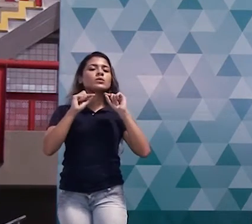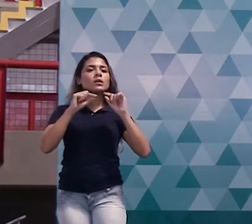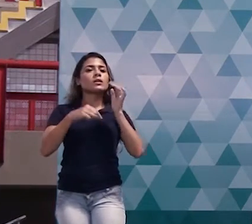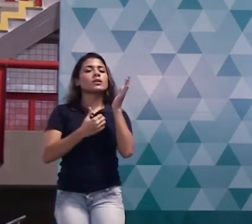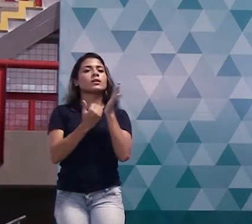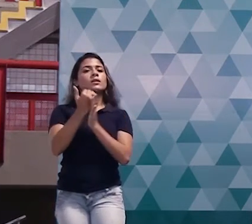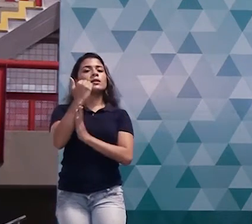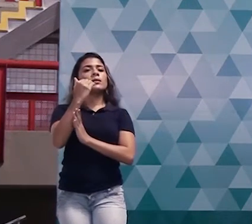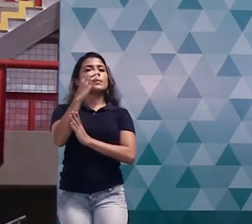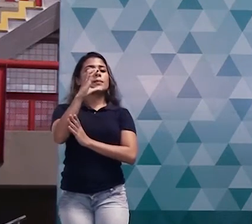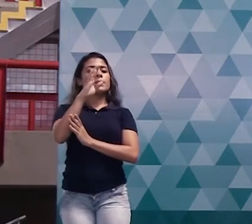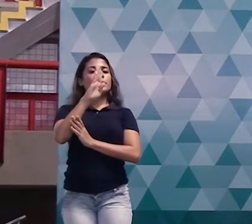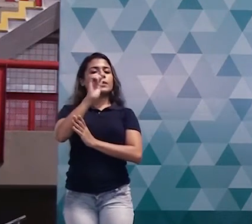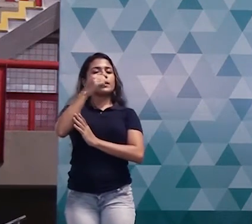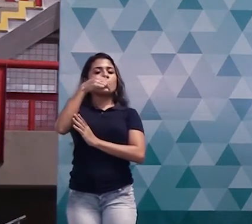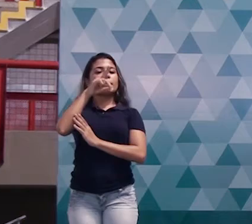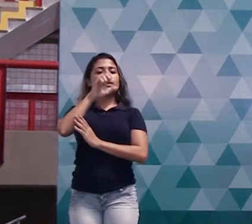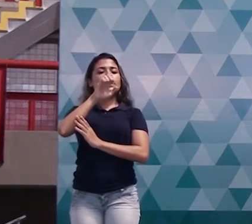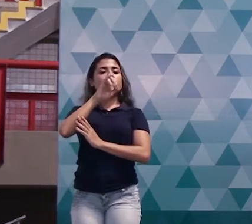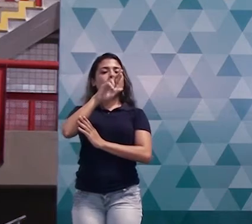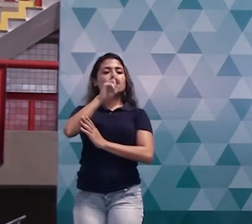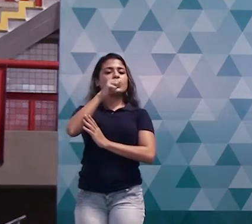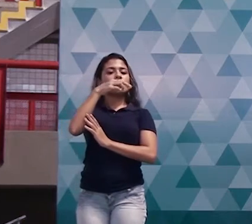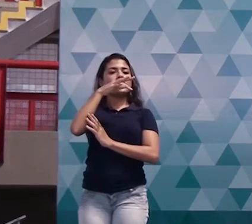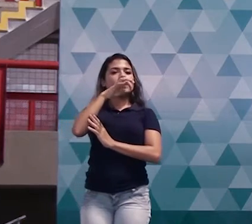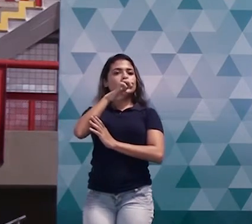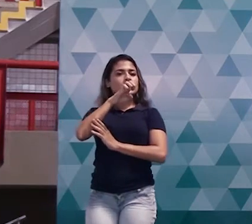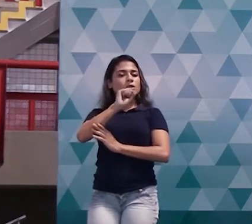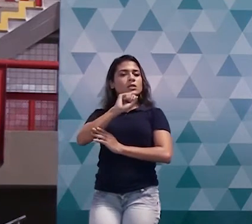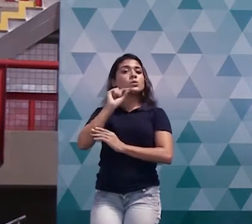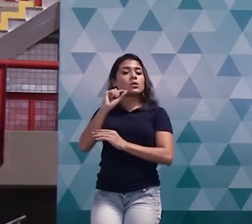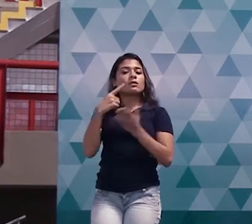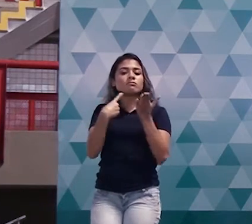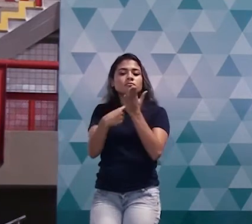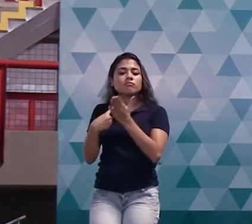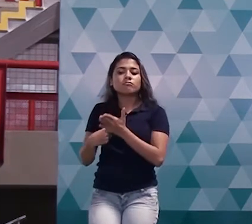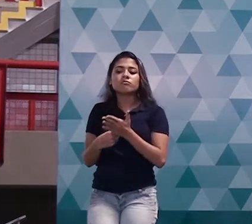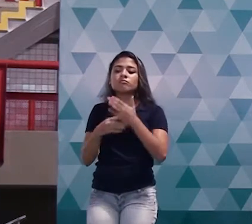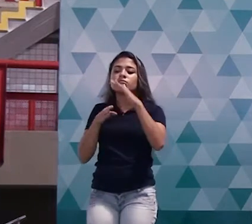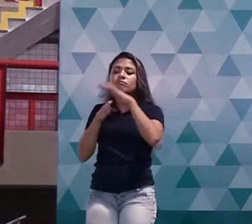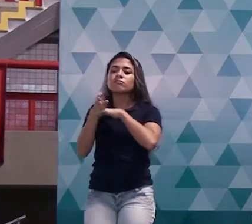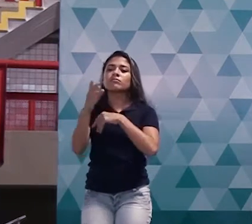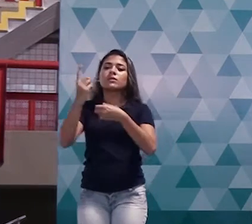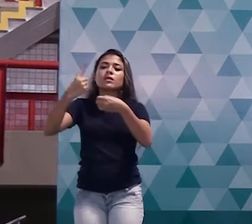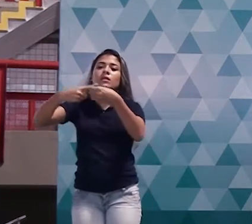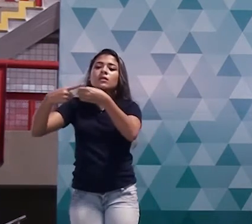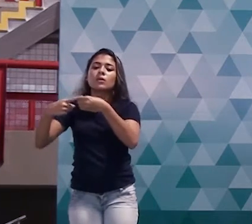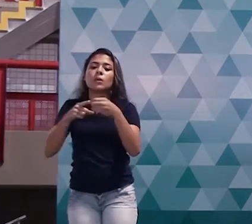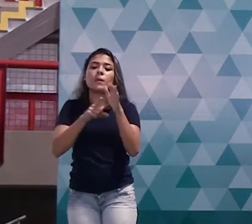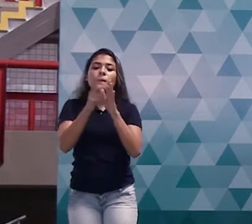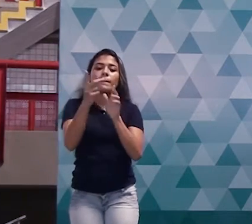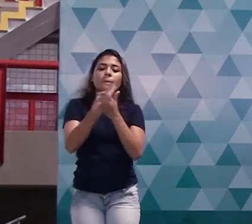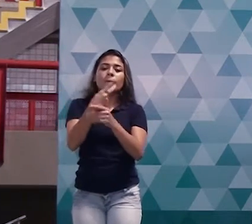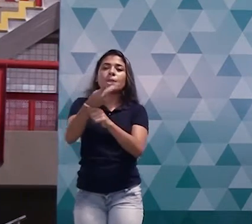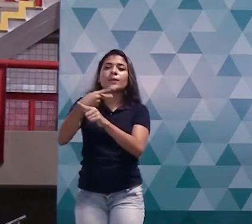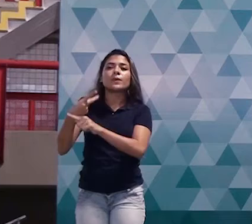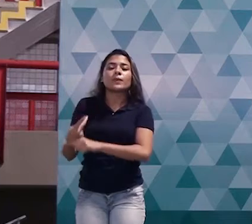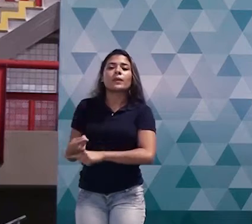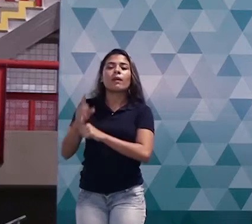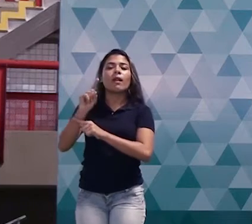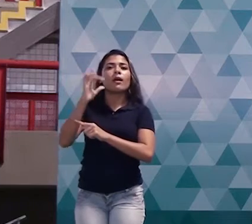bandeirantes, que eram expedições contratadas para penetrar no interior em busca de riquezas, sejam